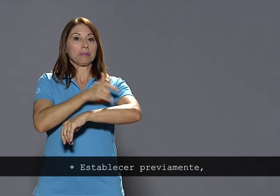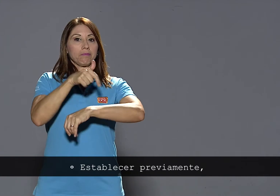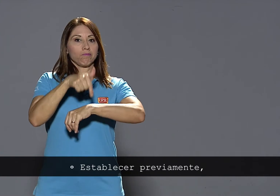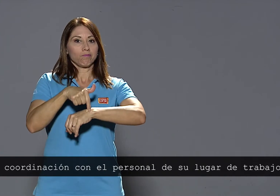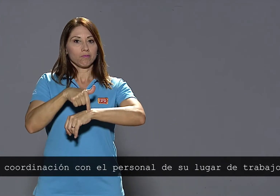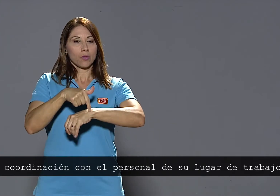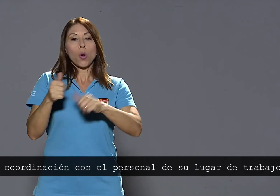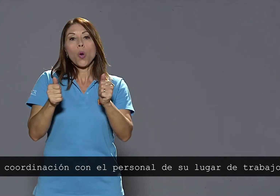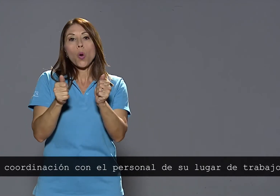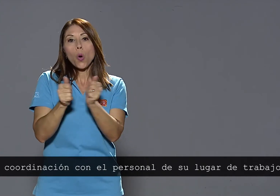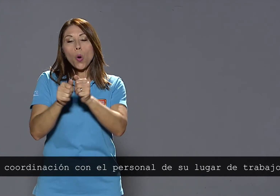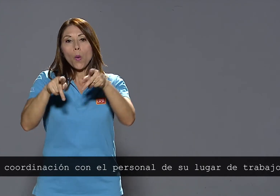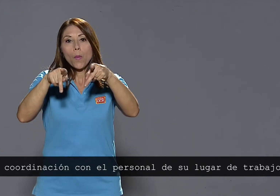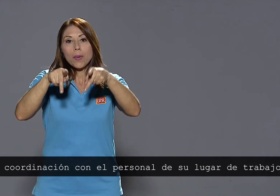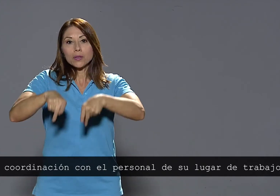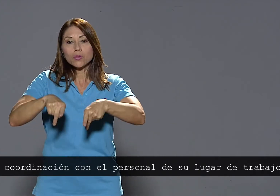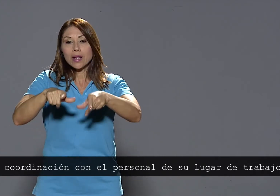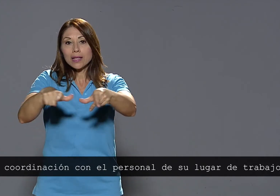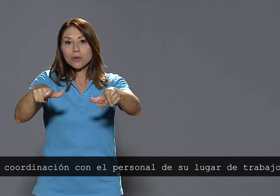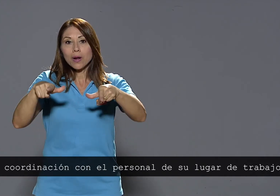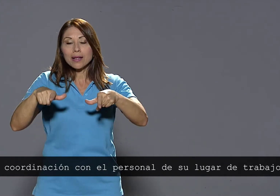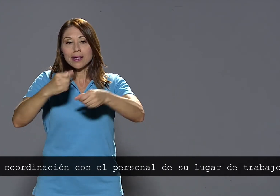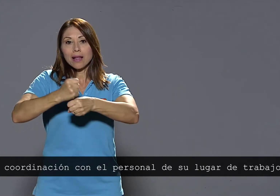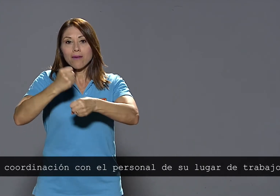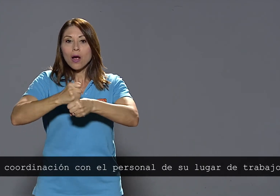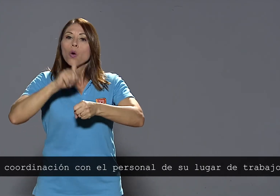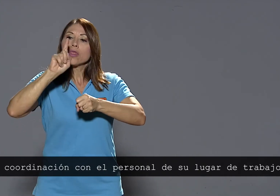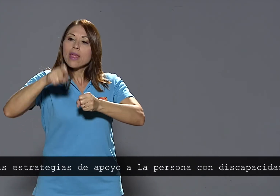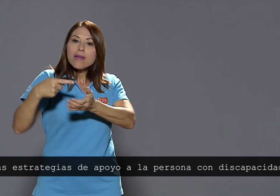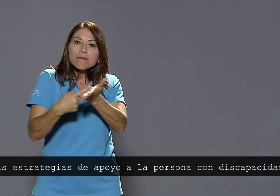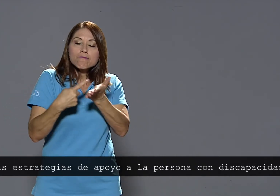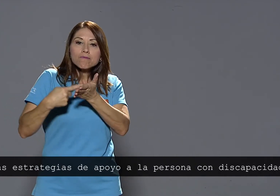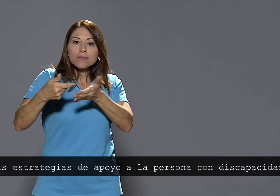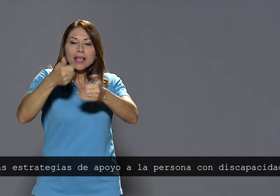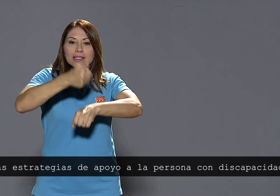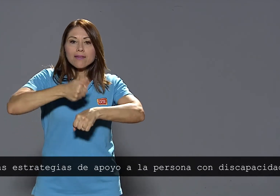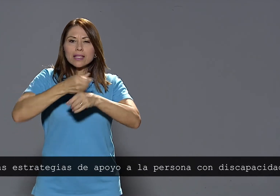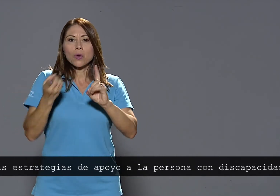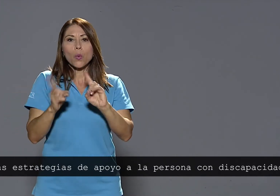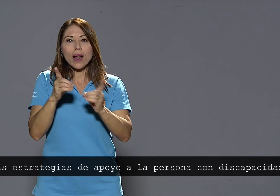Establecer previamente, en coordinación con el personal de su lugar de trabajo, las